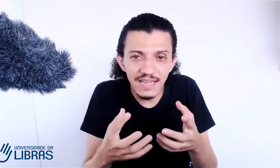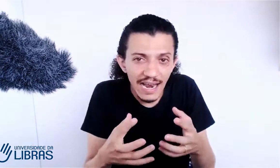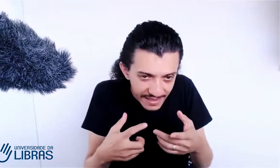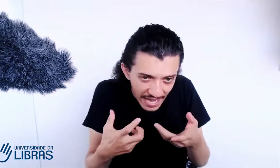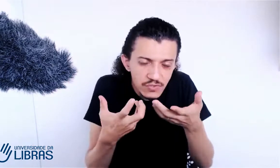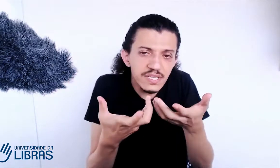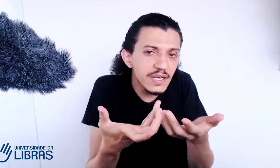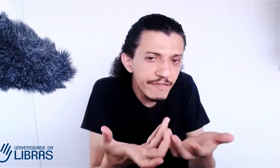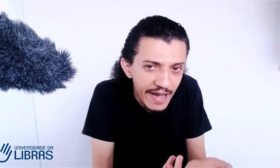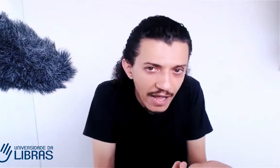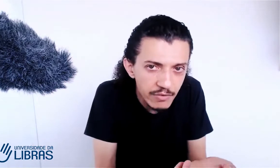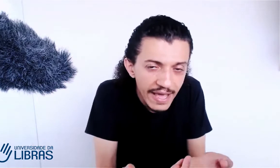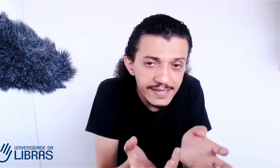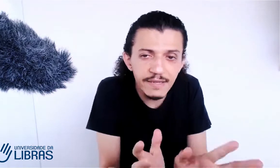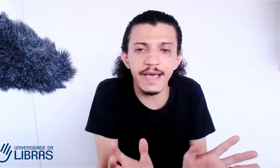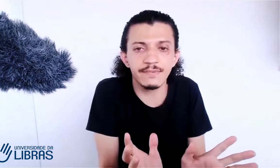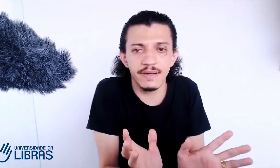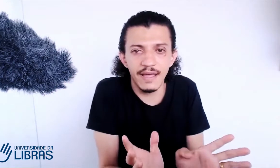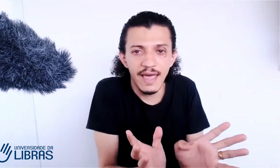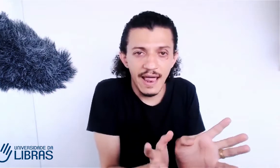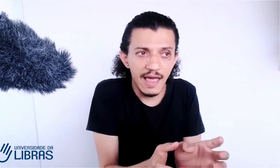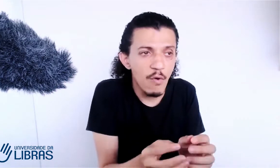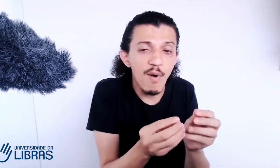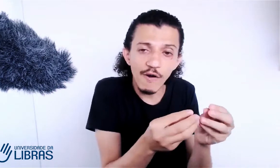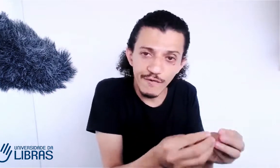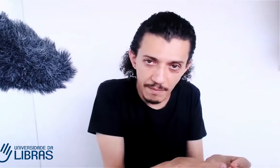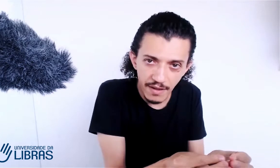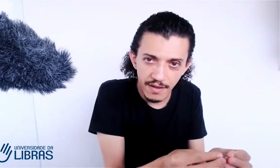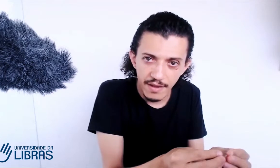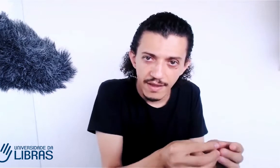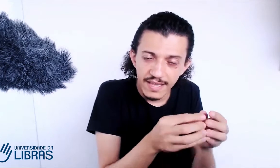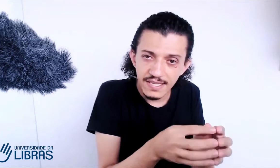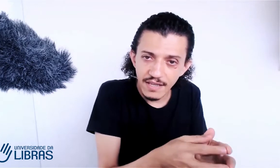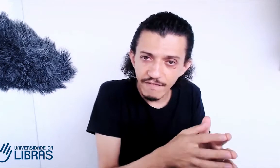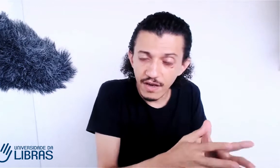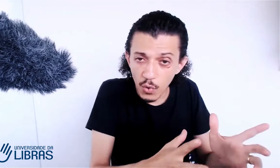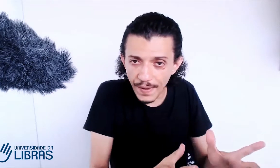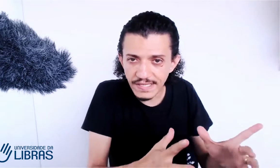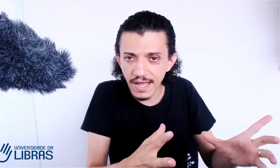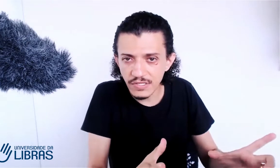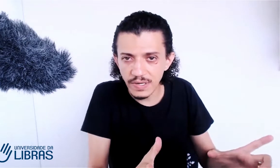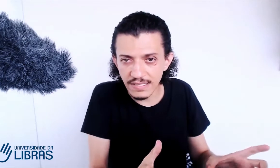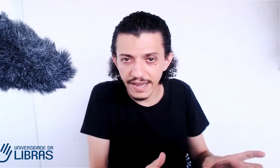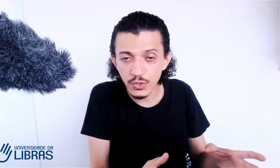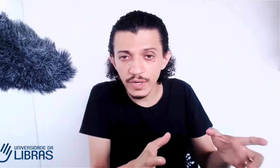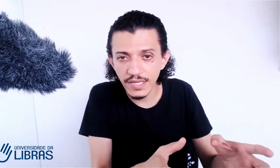ela traz um significado em si mesma. Ela é um morfema que significa coisas relacionadas à área de